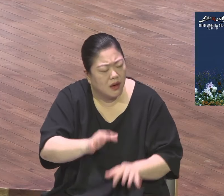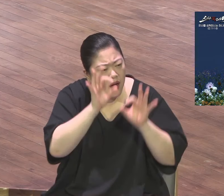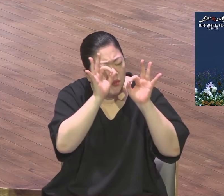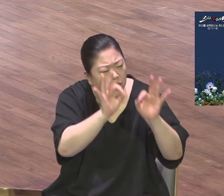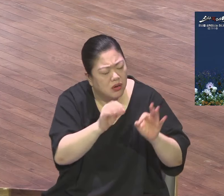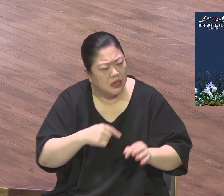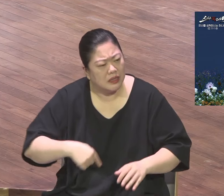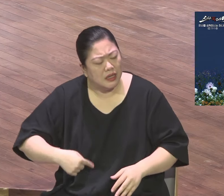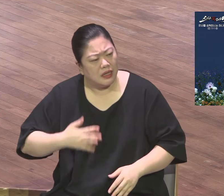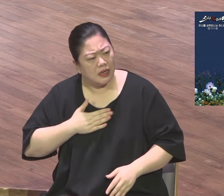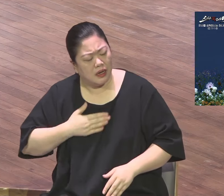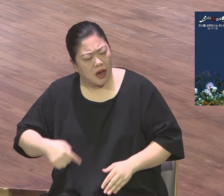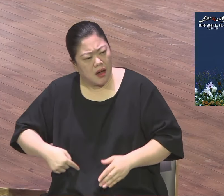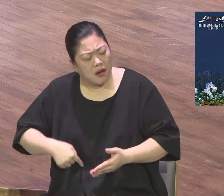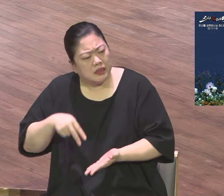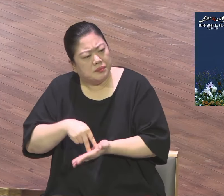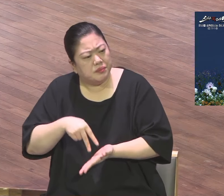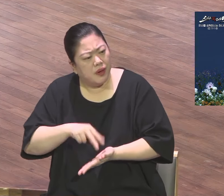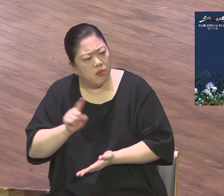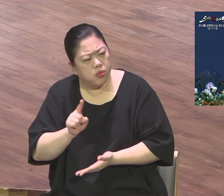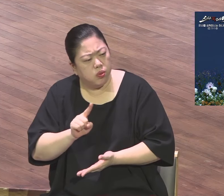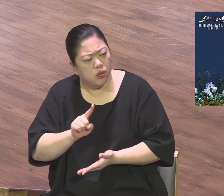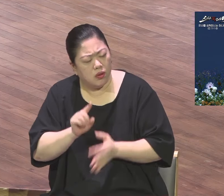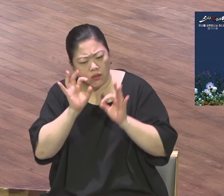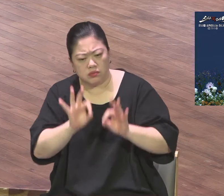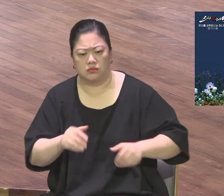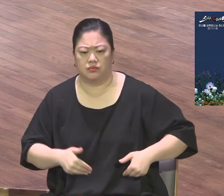해 아래 삶이 아니고